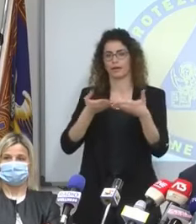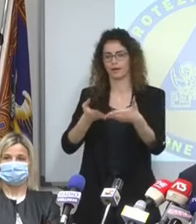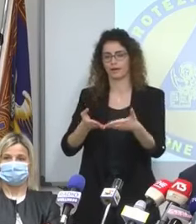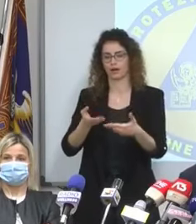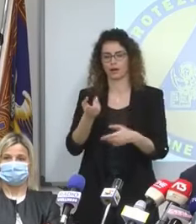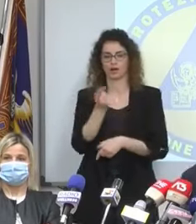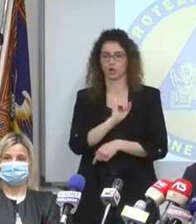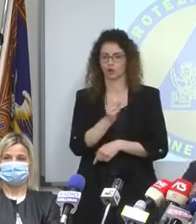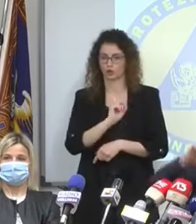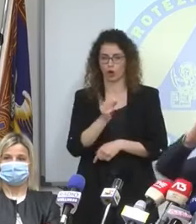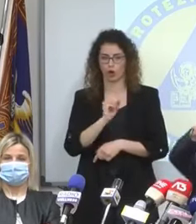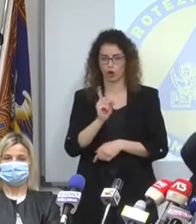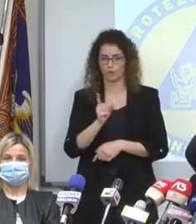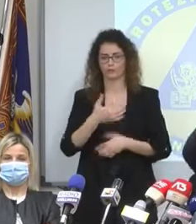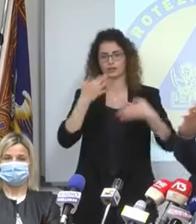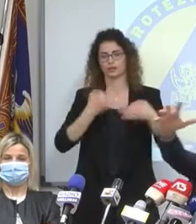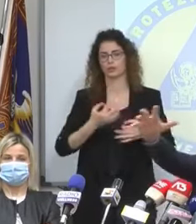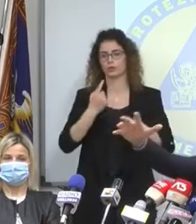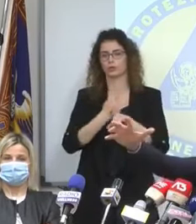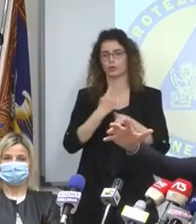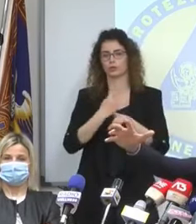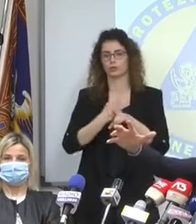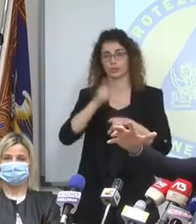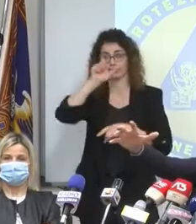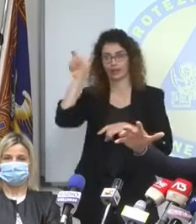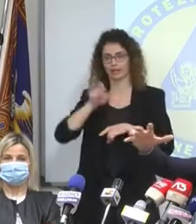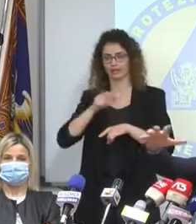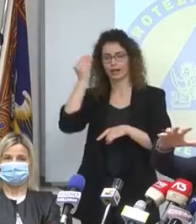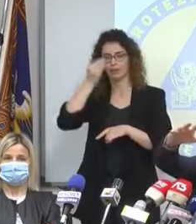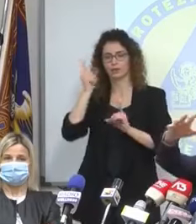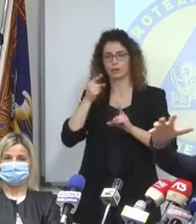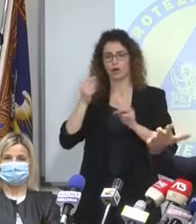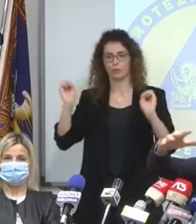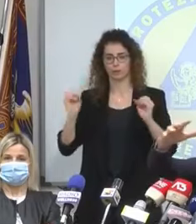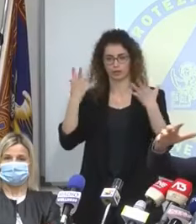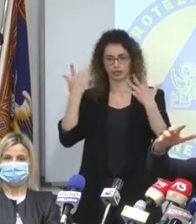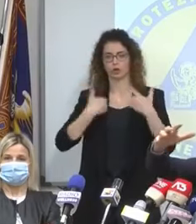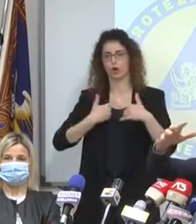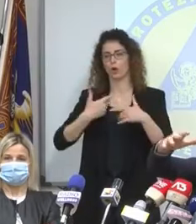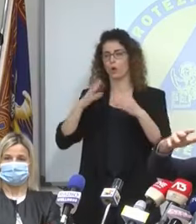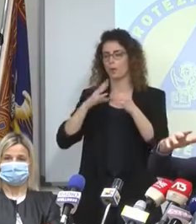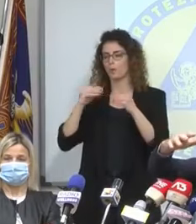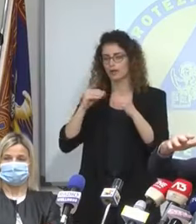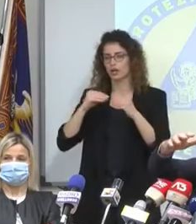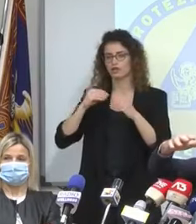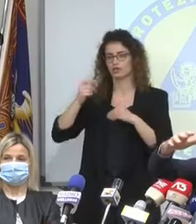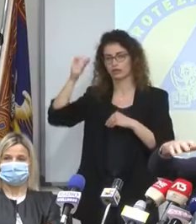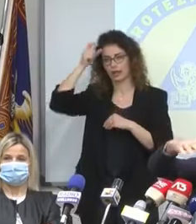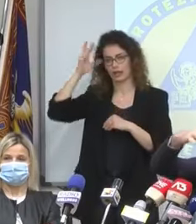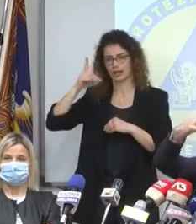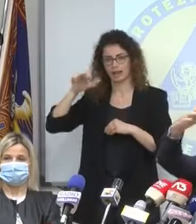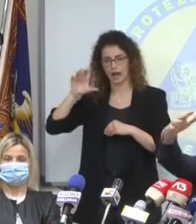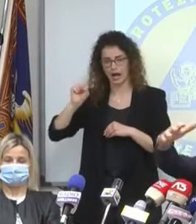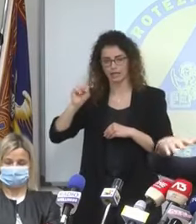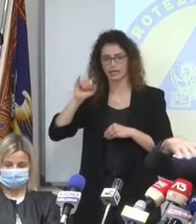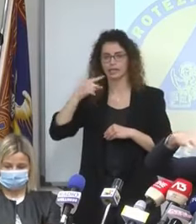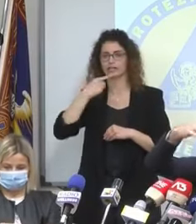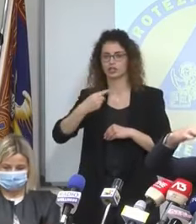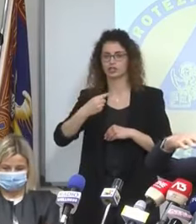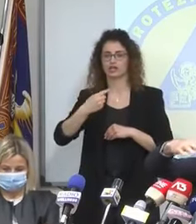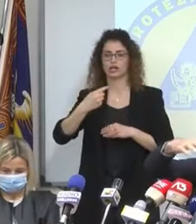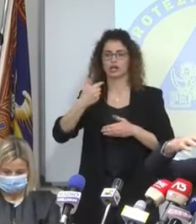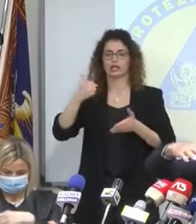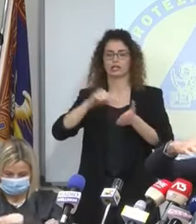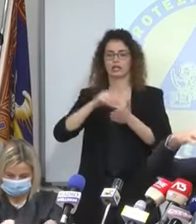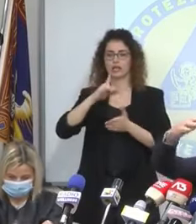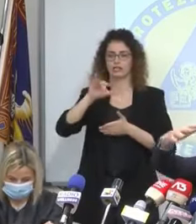Noi dobbiamo sicuramente pensare alla modernità di questo paese, no? Ha ragione il Presidente Draghi quando parla del digital divide,